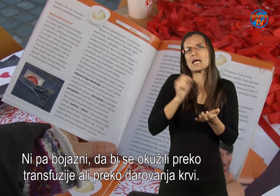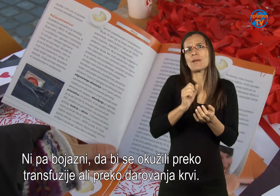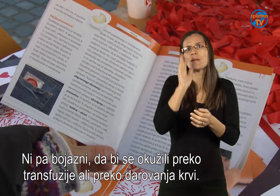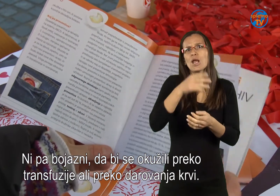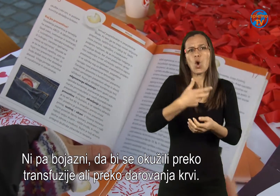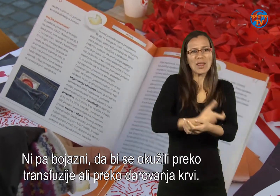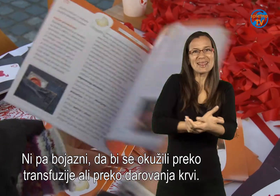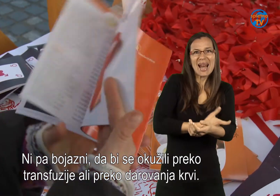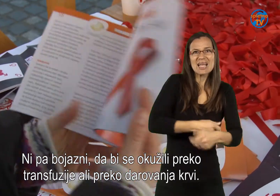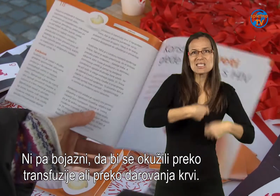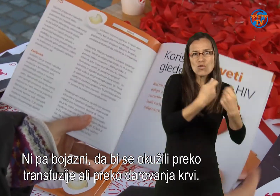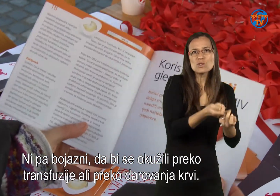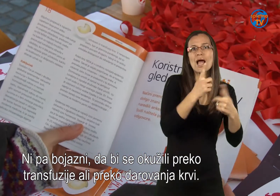transfuzije ali pa preko darovanja krvi.